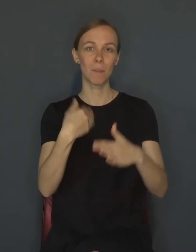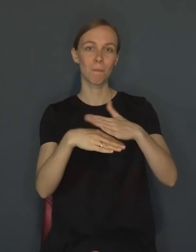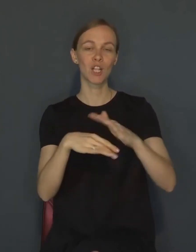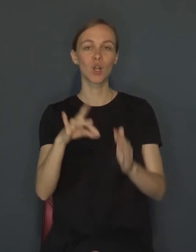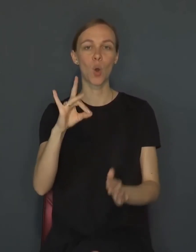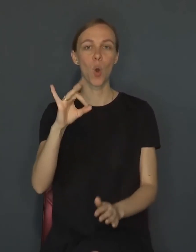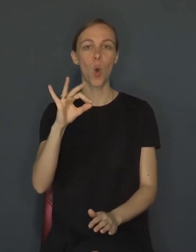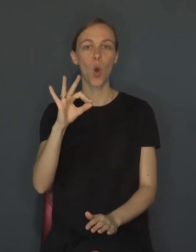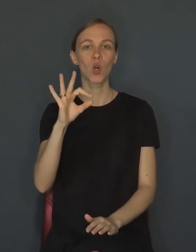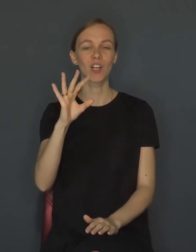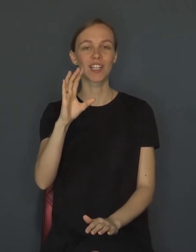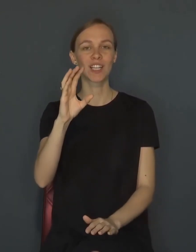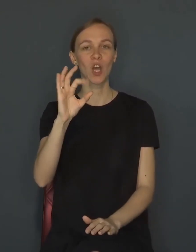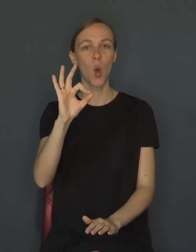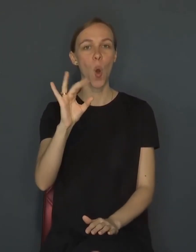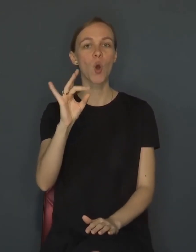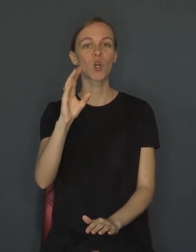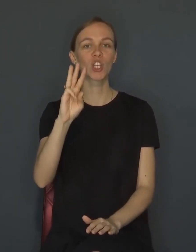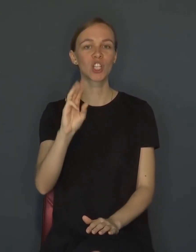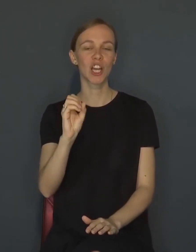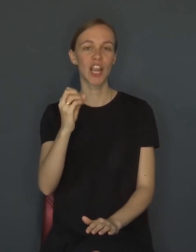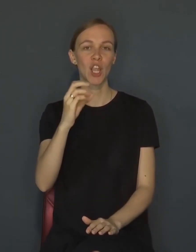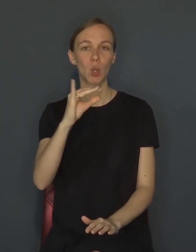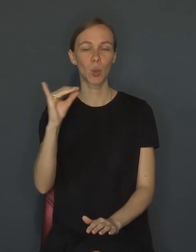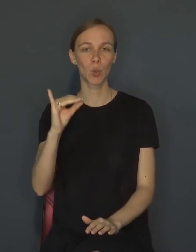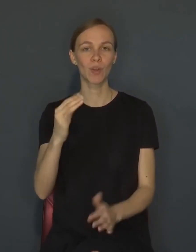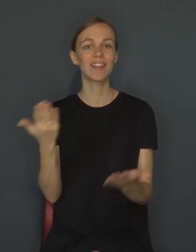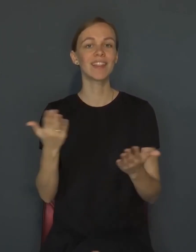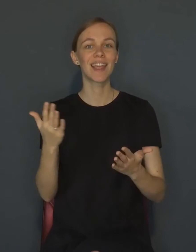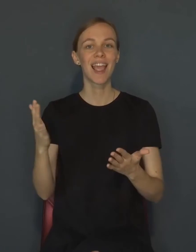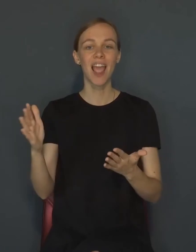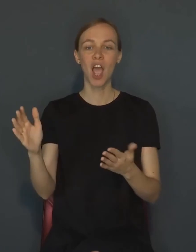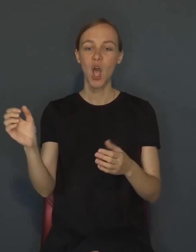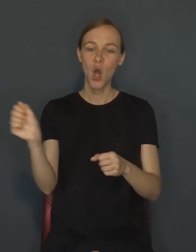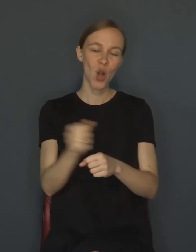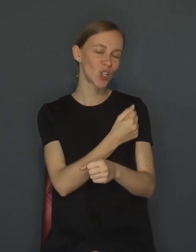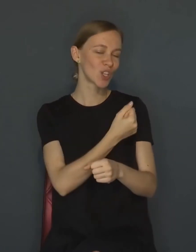де розгромив багаточисельне московське військо.